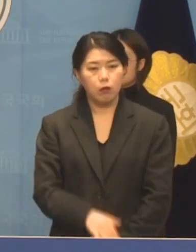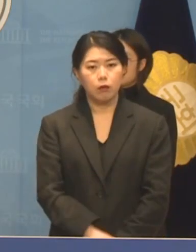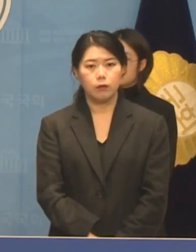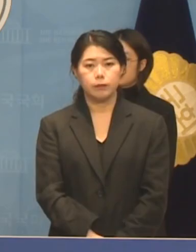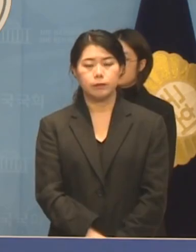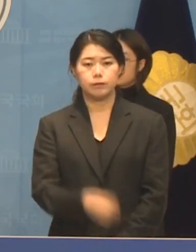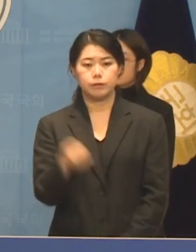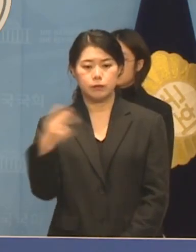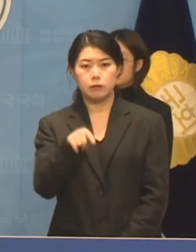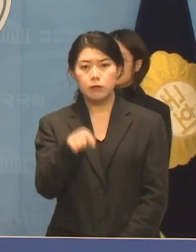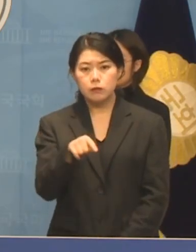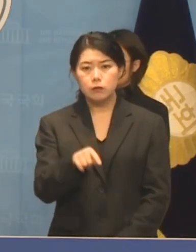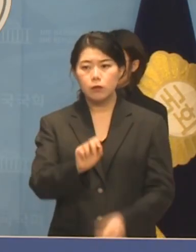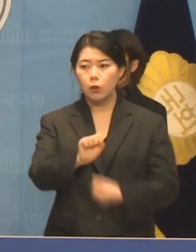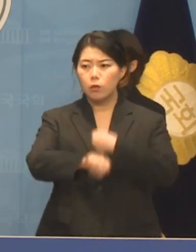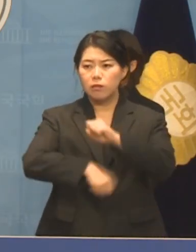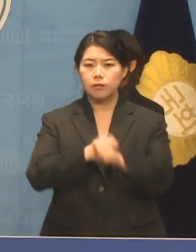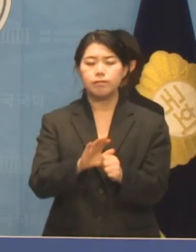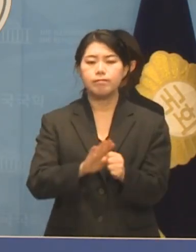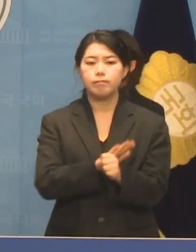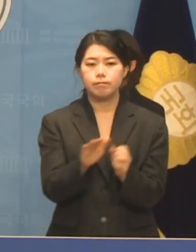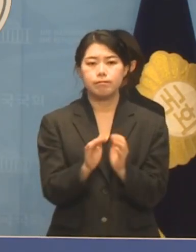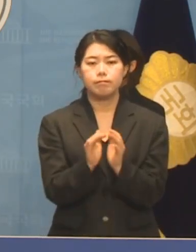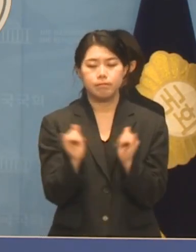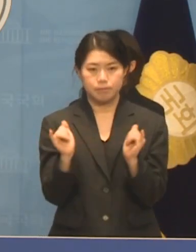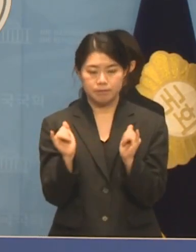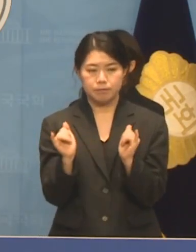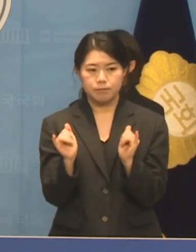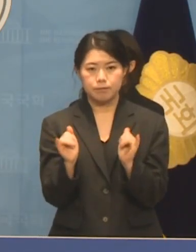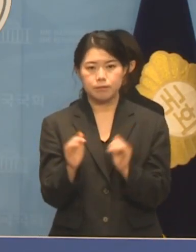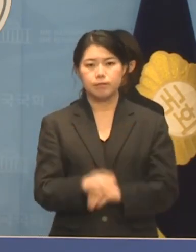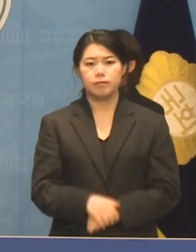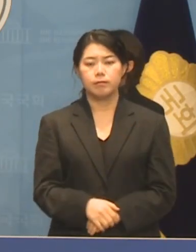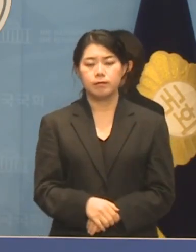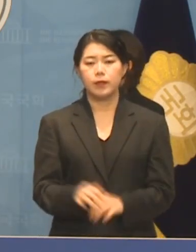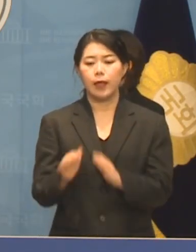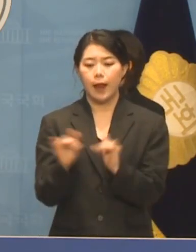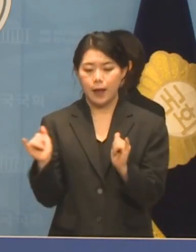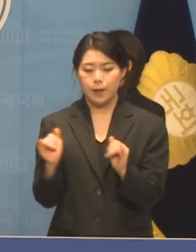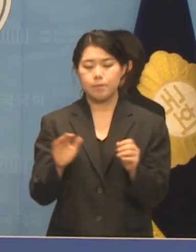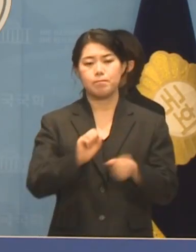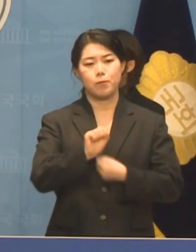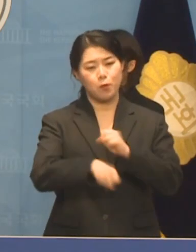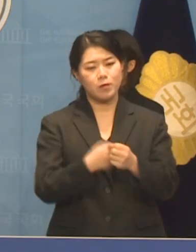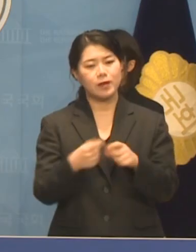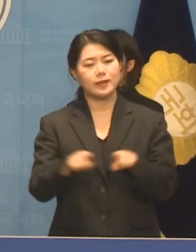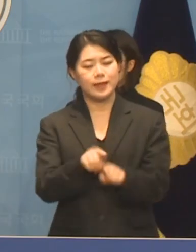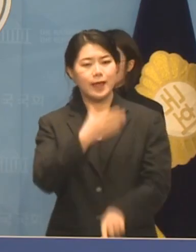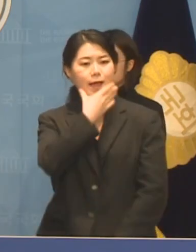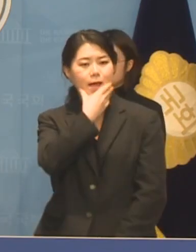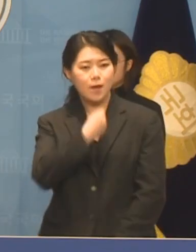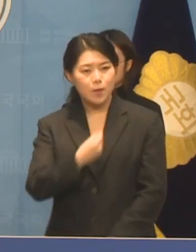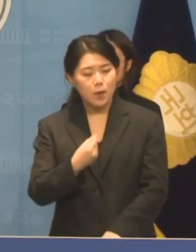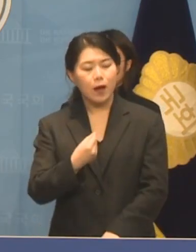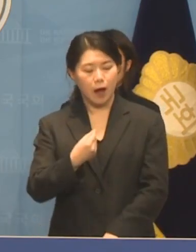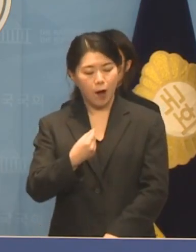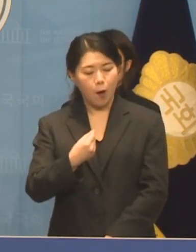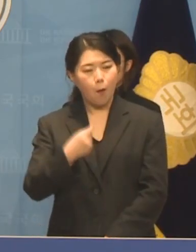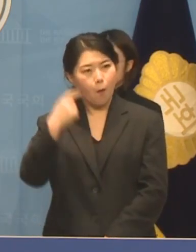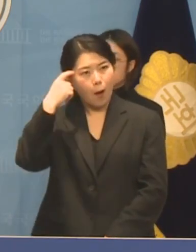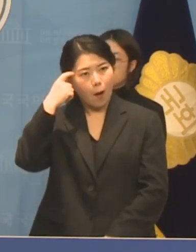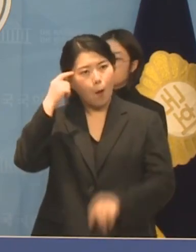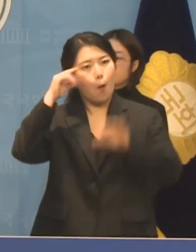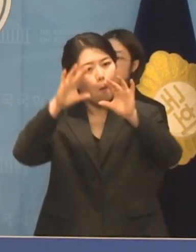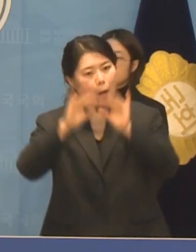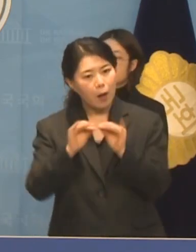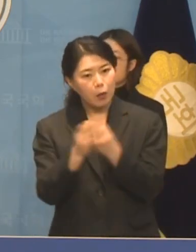이 동물을 사랑하는 시민들이 사람과 동물을 함께 행복하자는 취지에 공감해서 그